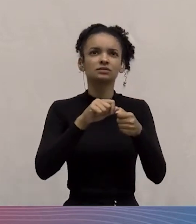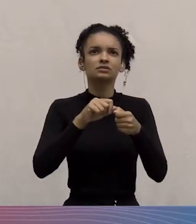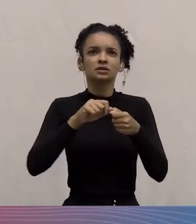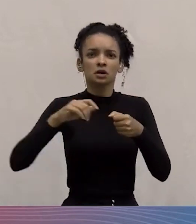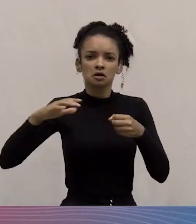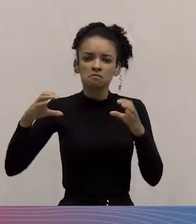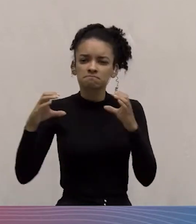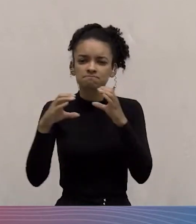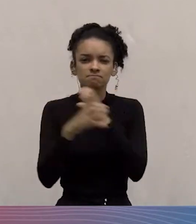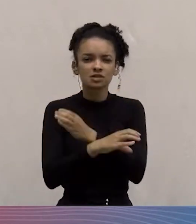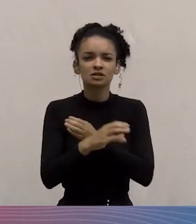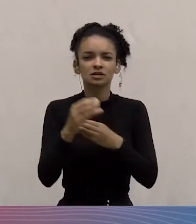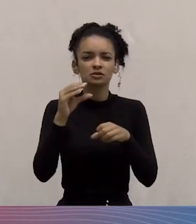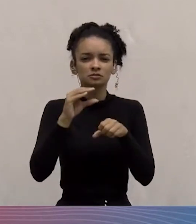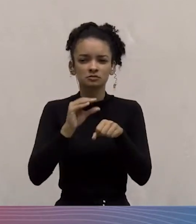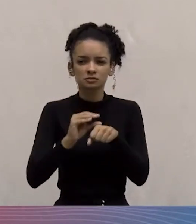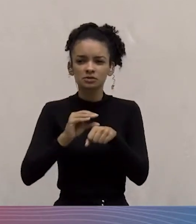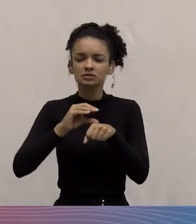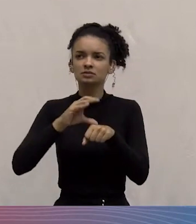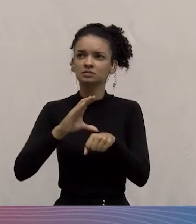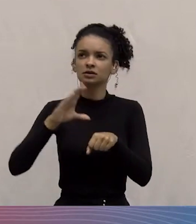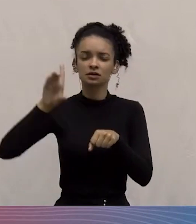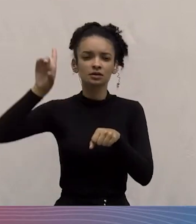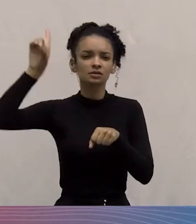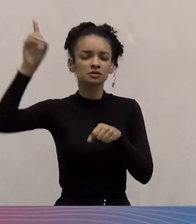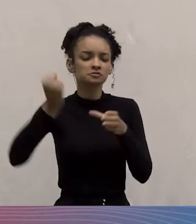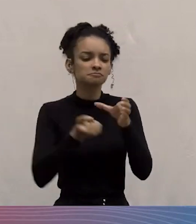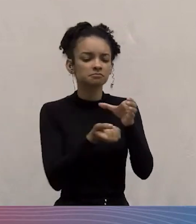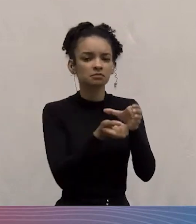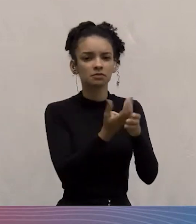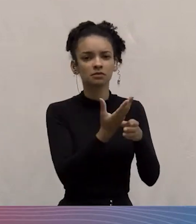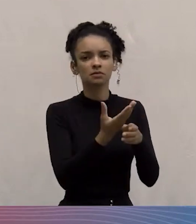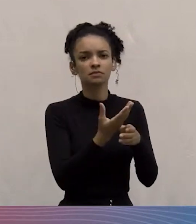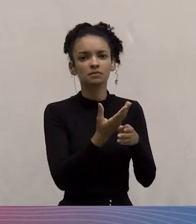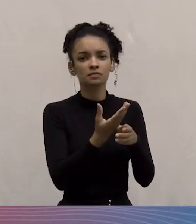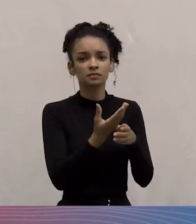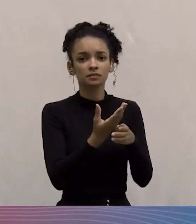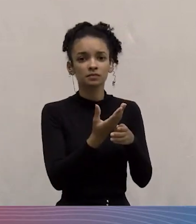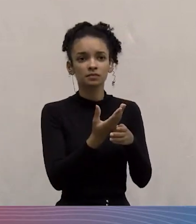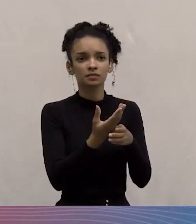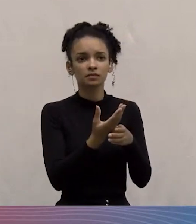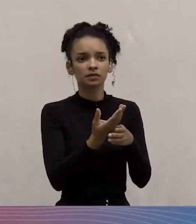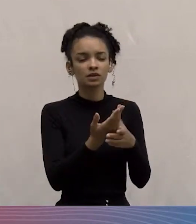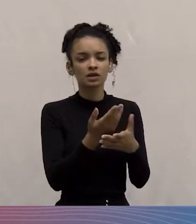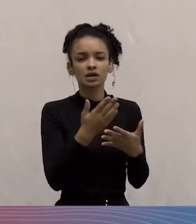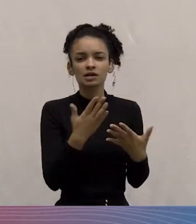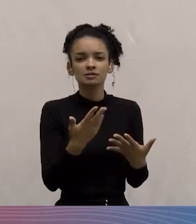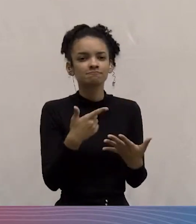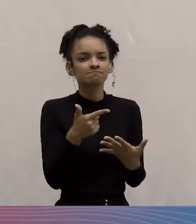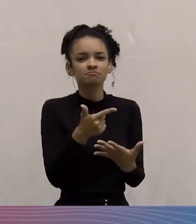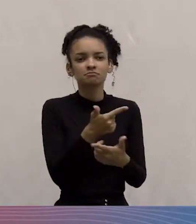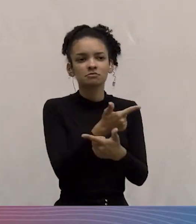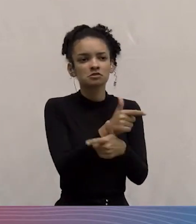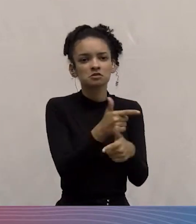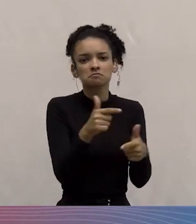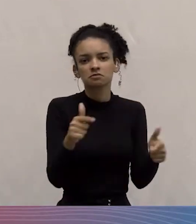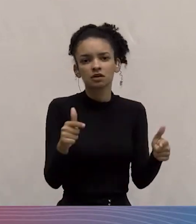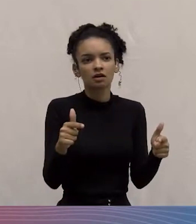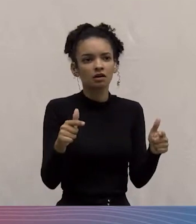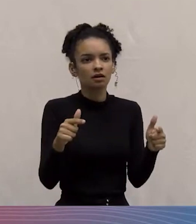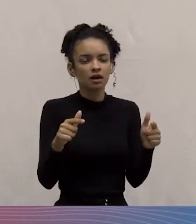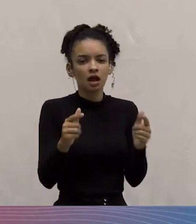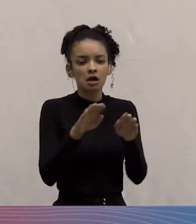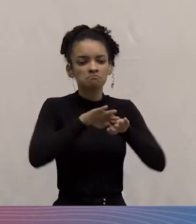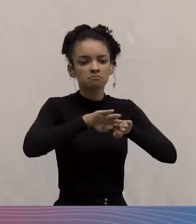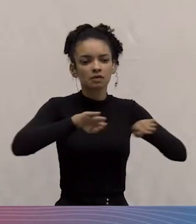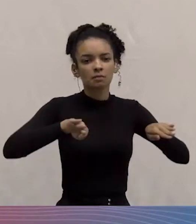imagem daquele que o criou, no qual não pode haver grego e nem judeu. Não dá para